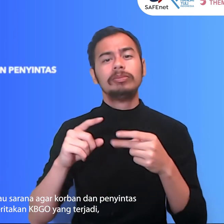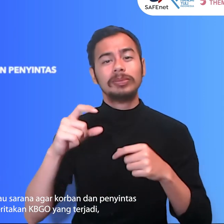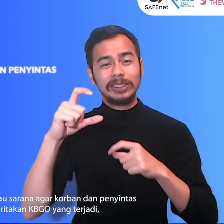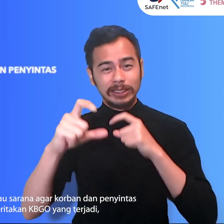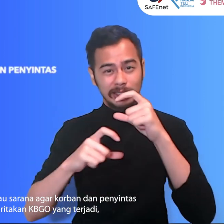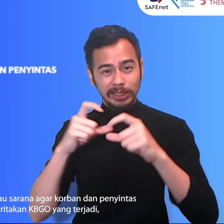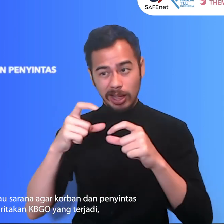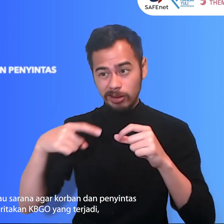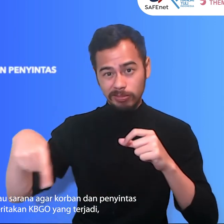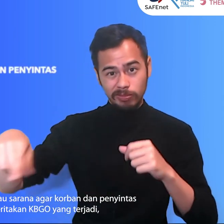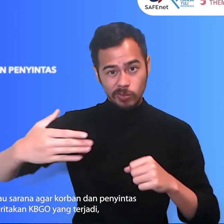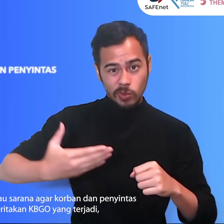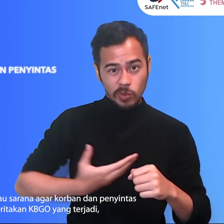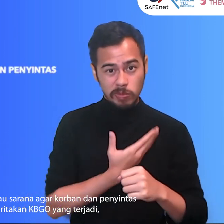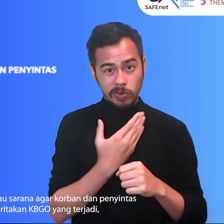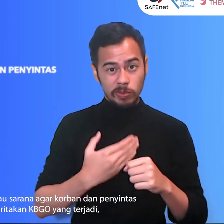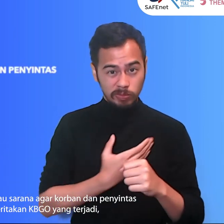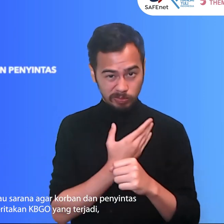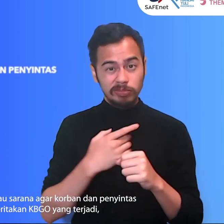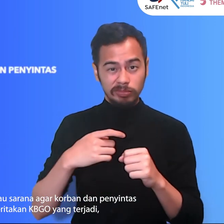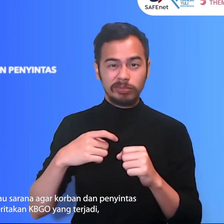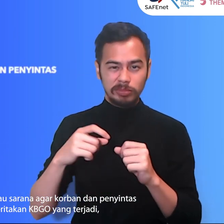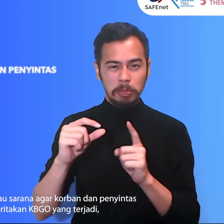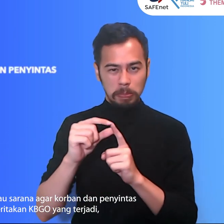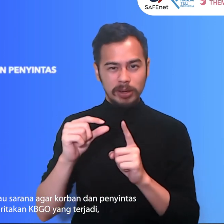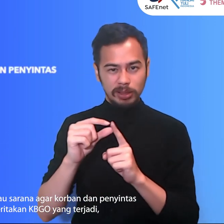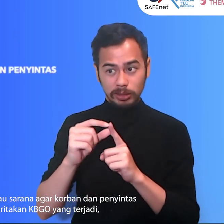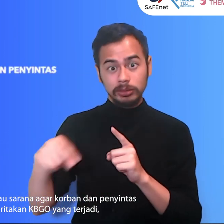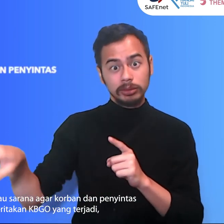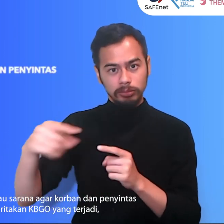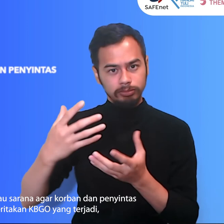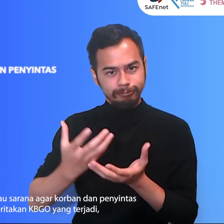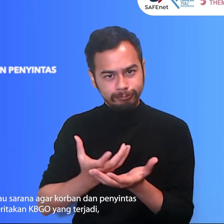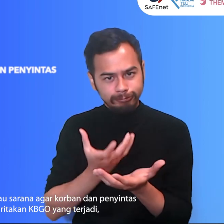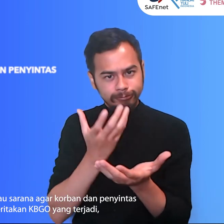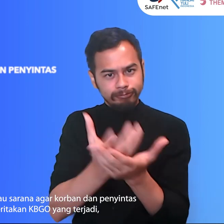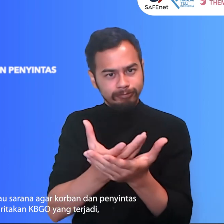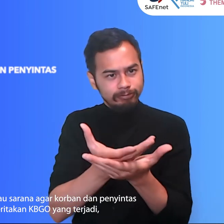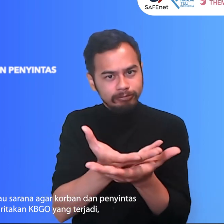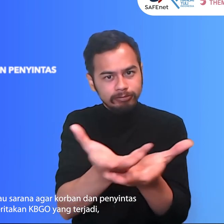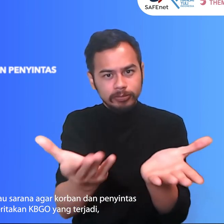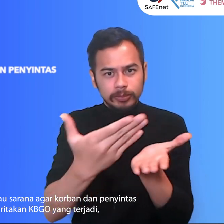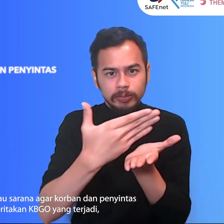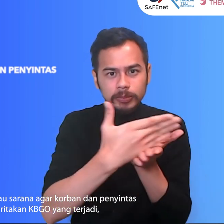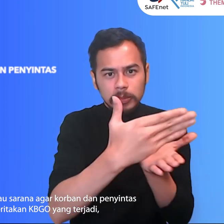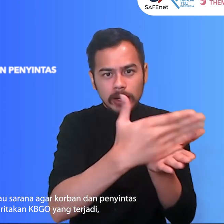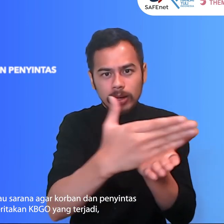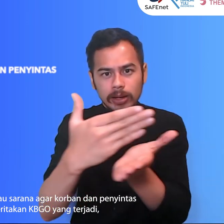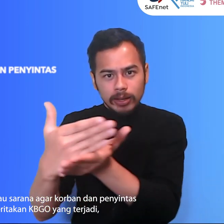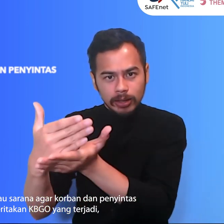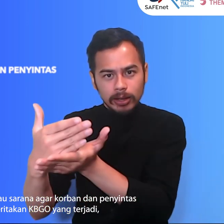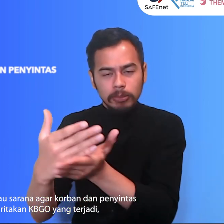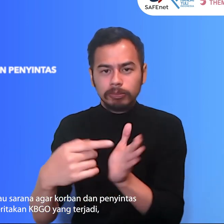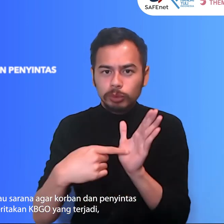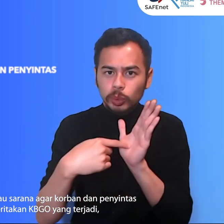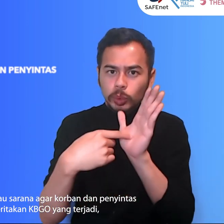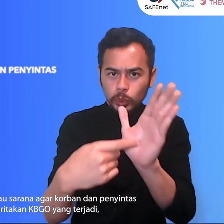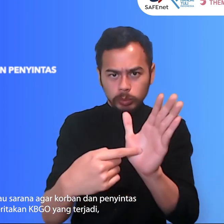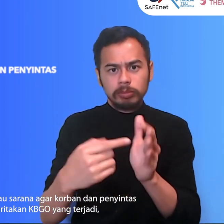go2 menceritakan kisah korban dan penyintas menciptakan wadah atau sarana